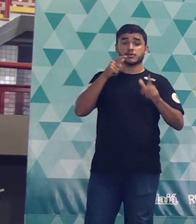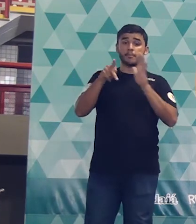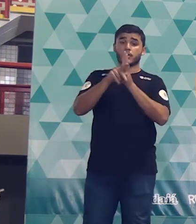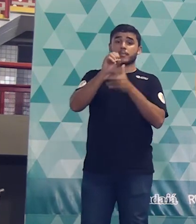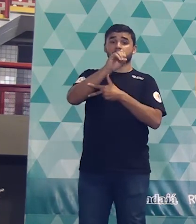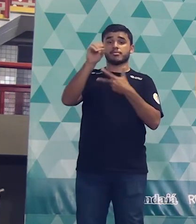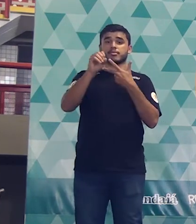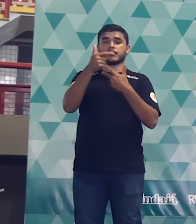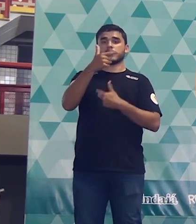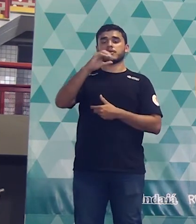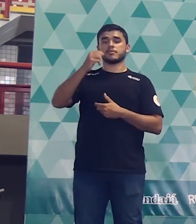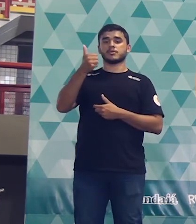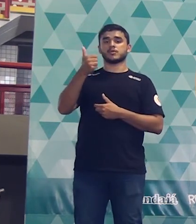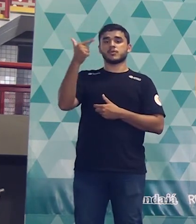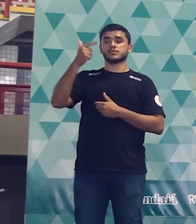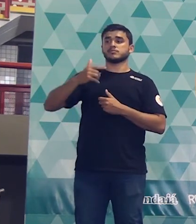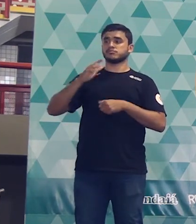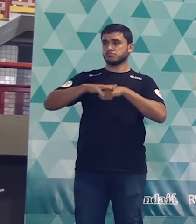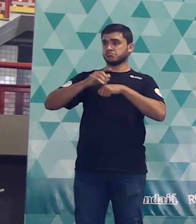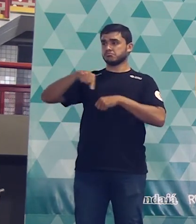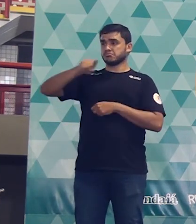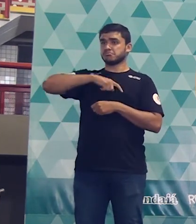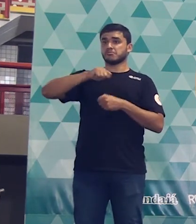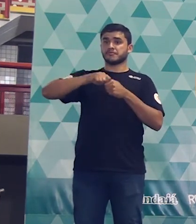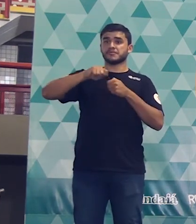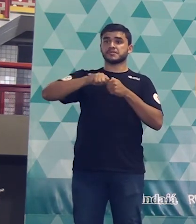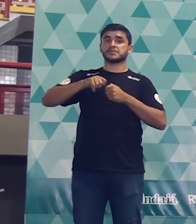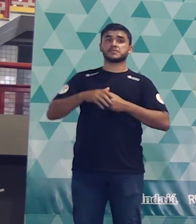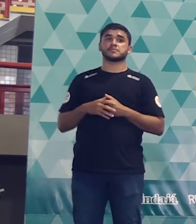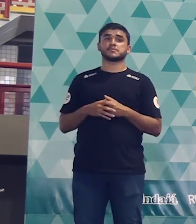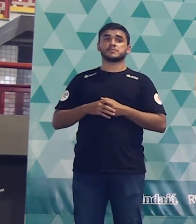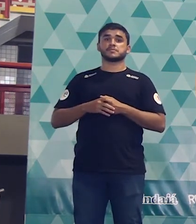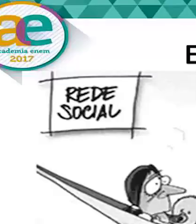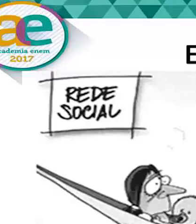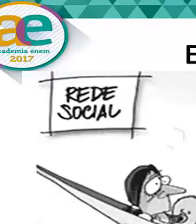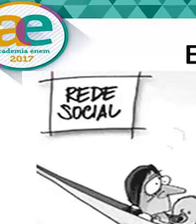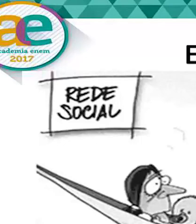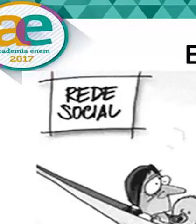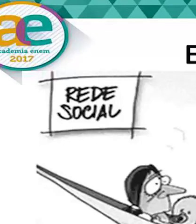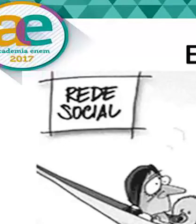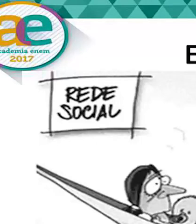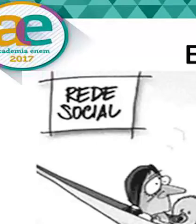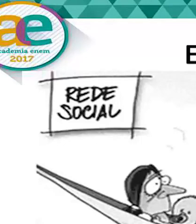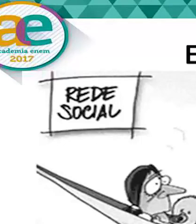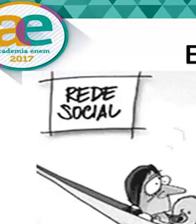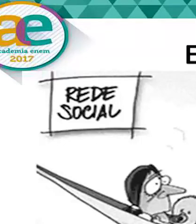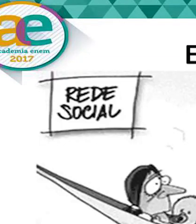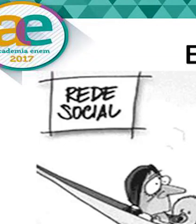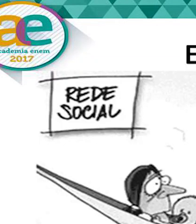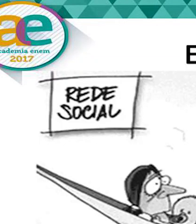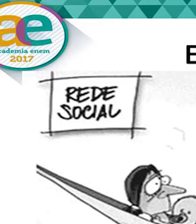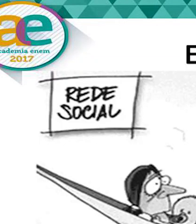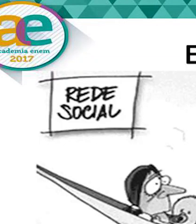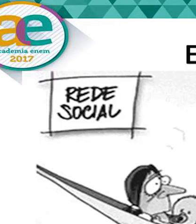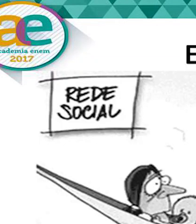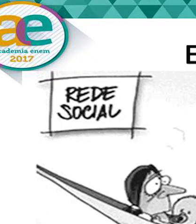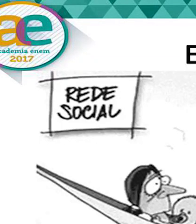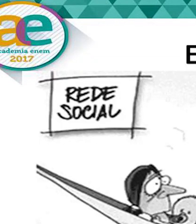Não sei se alguém aqui fez esse Enem. Rede social. Rede social aqui em casa é outra coisa,